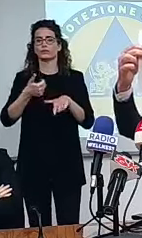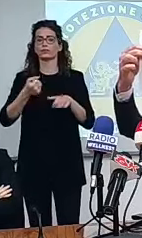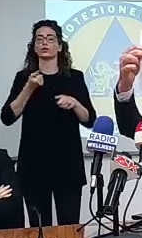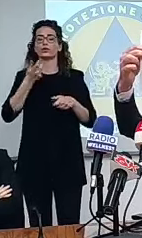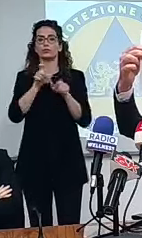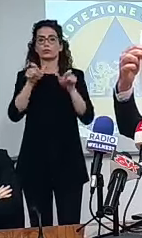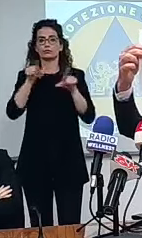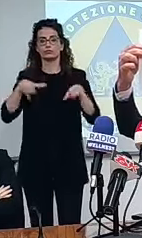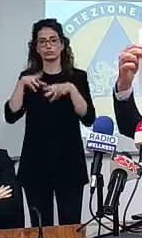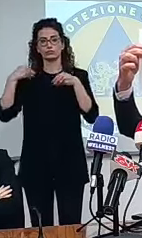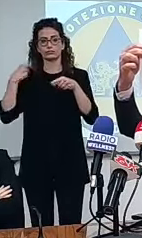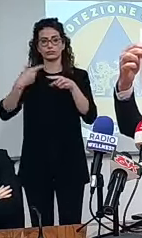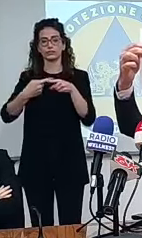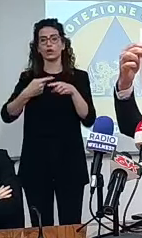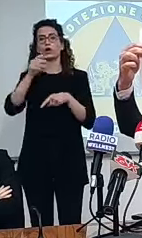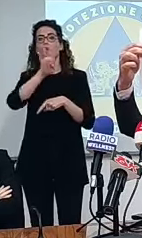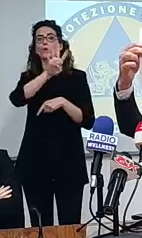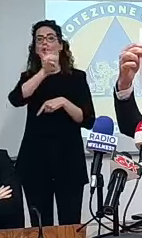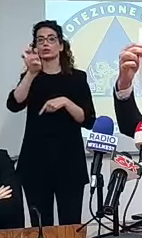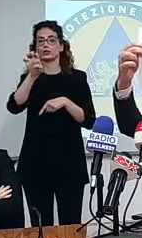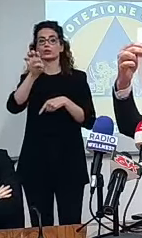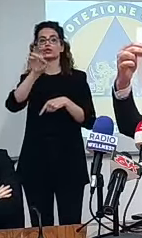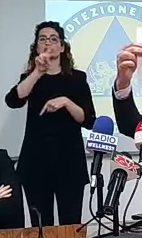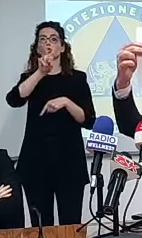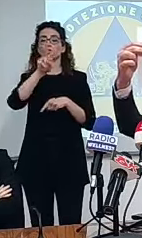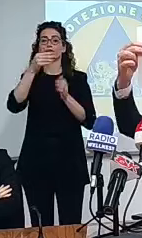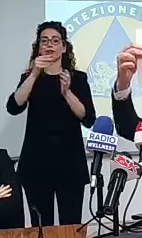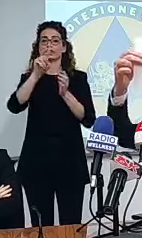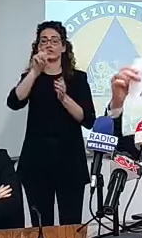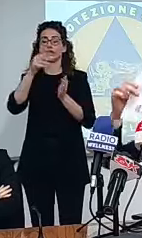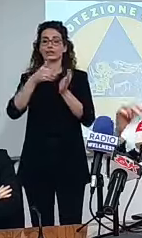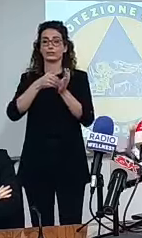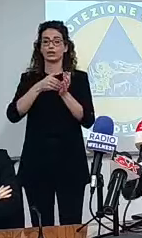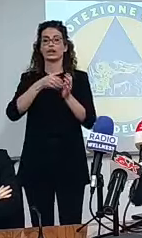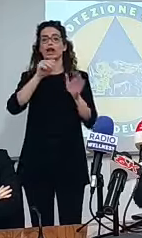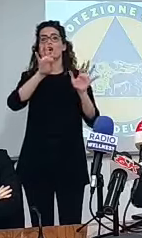sono 420.000, 9,90.